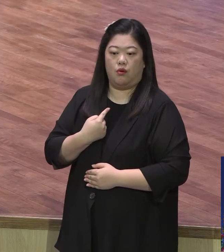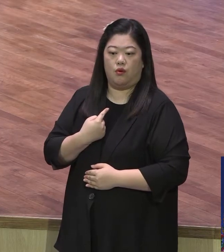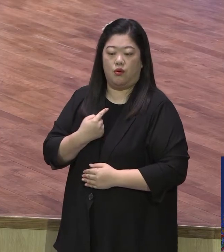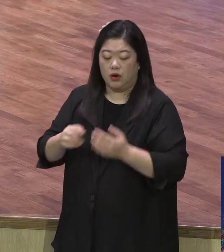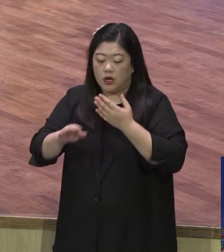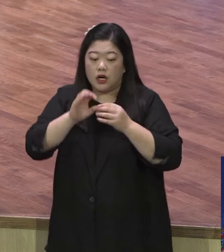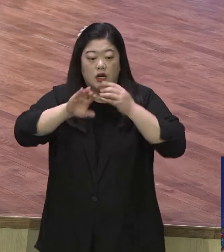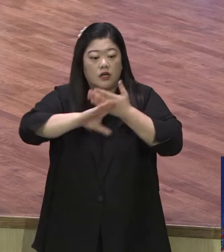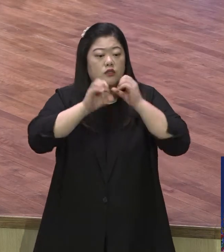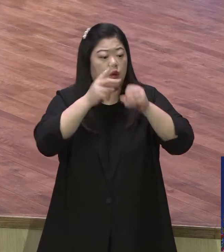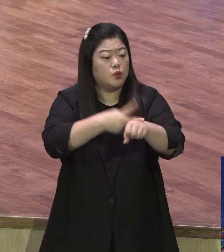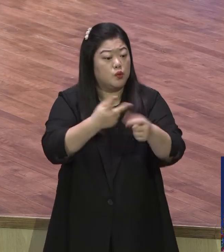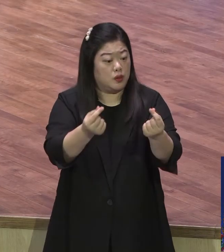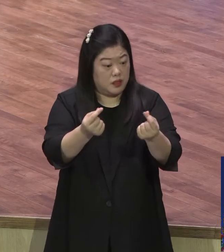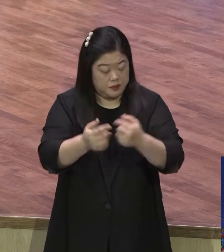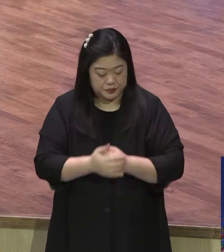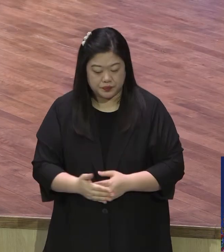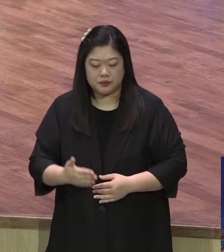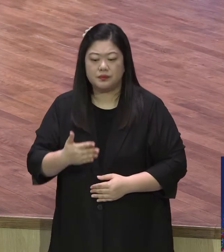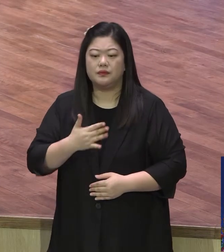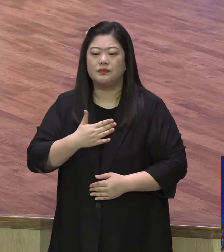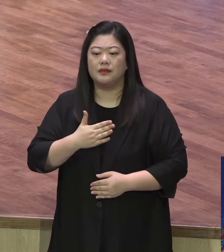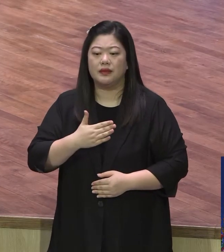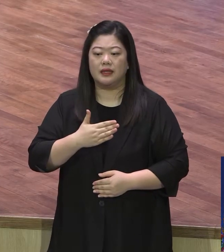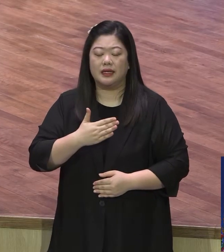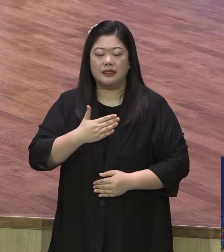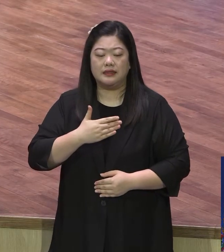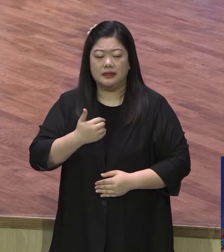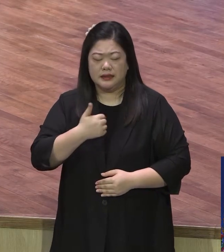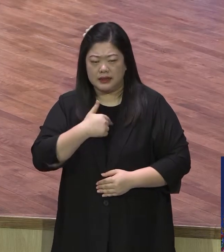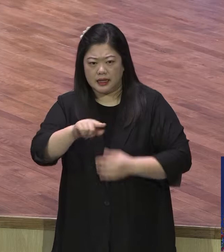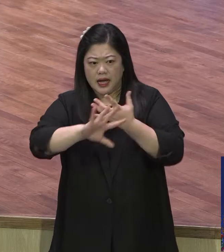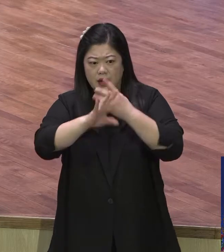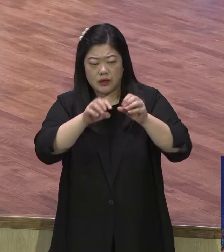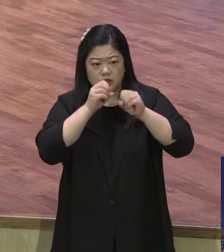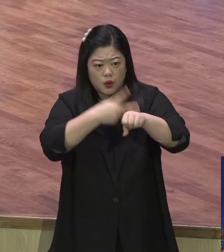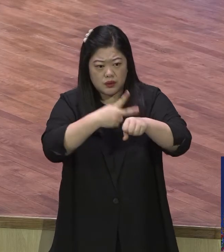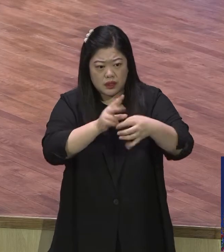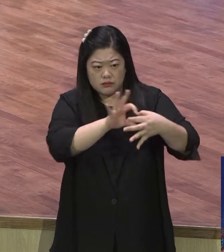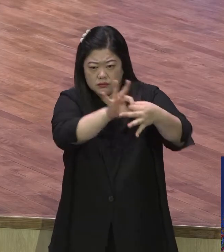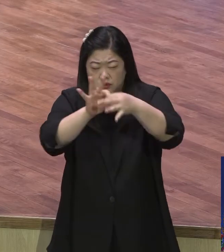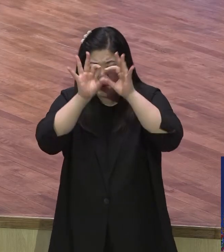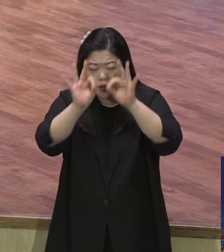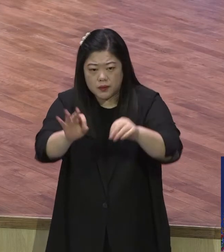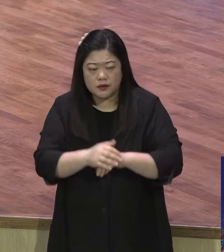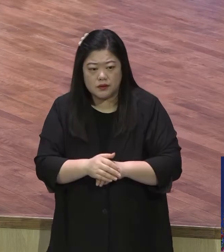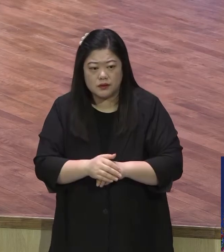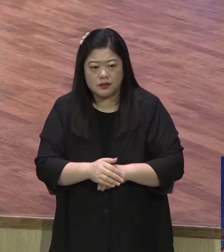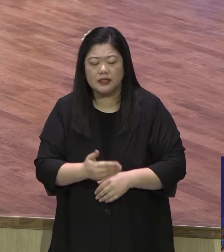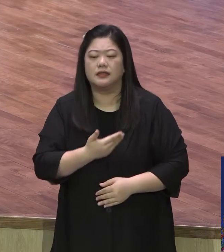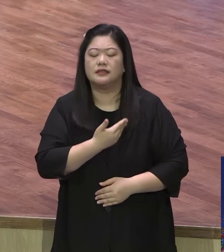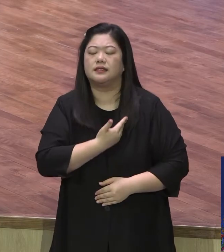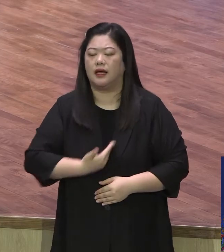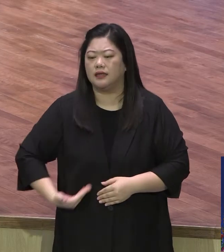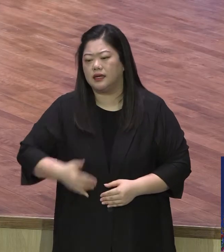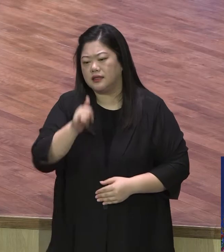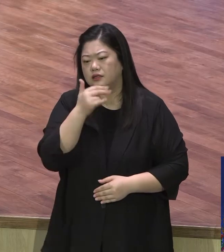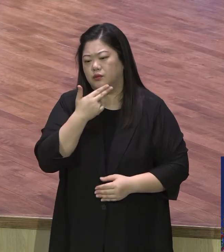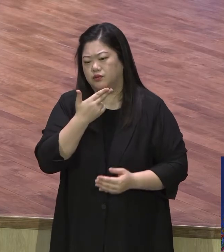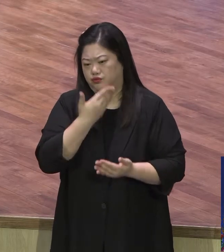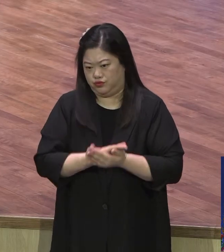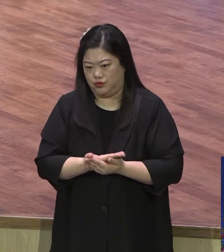성교사가 내가 보장한 성교실을 보고 제자를 키우나 안 키우나 보장하잖아요 제자 안 키우 그건 다락방 아닙니다 어느 성교에서 그랬어요 지금